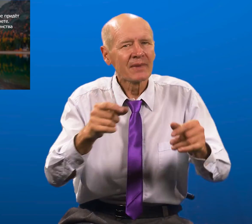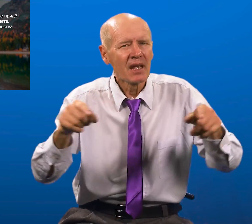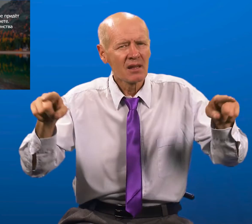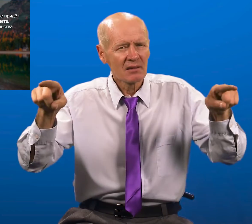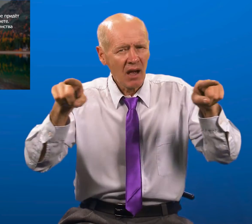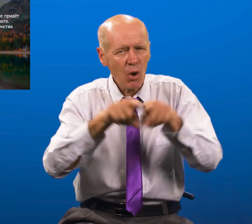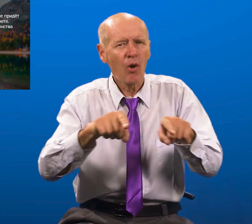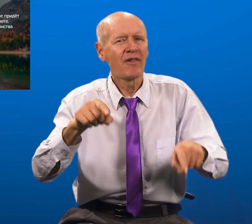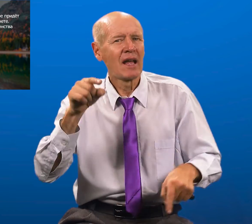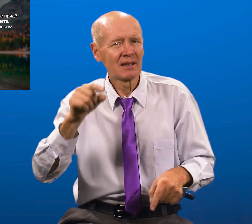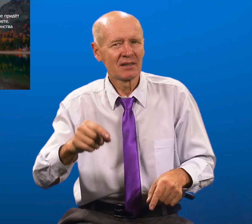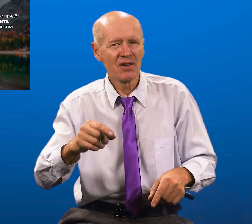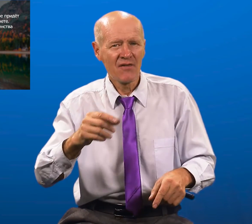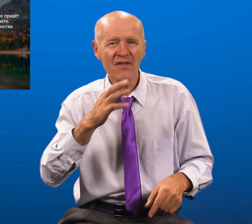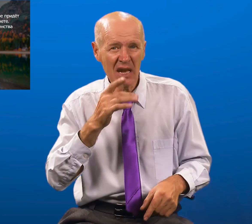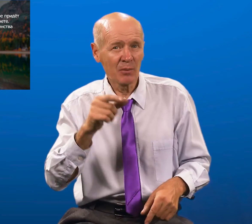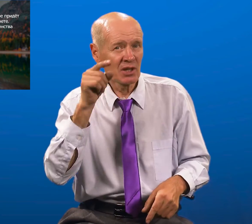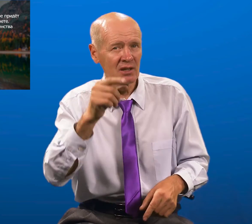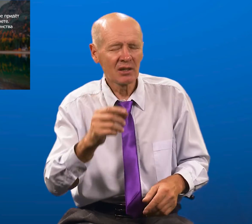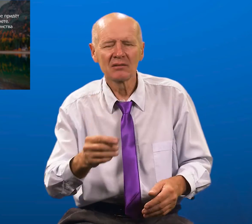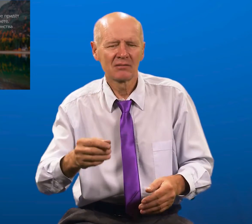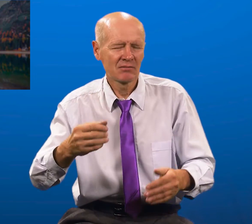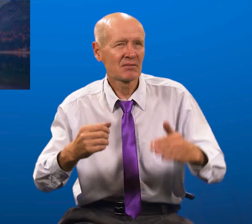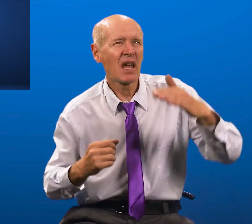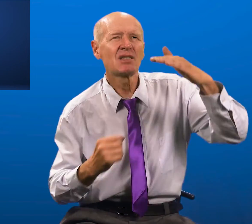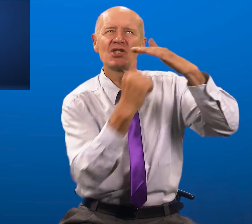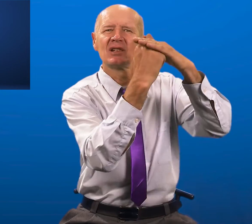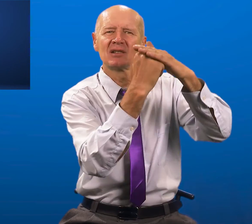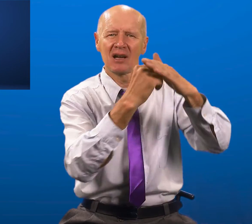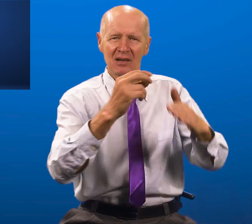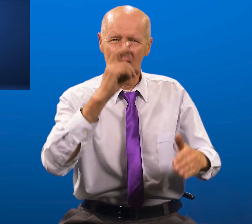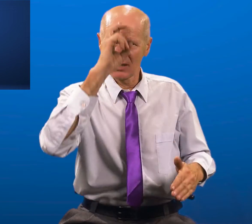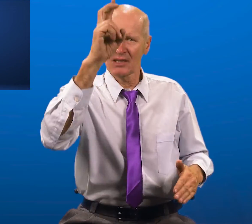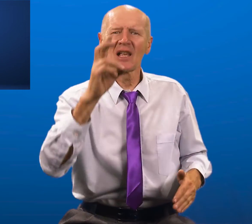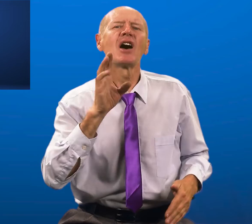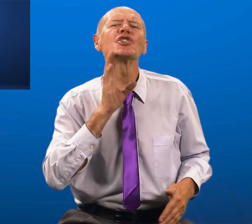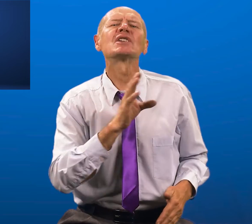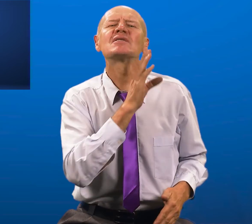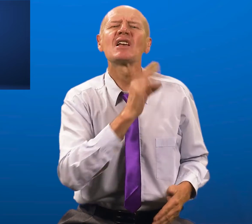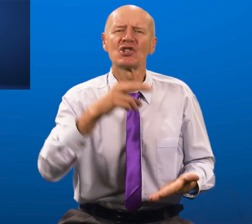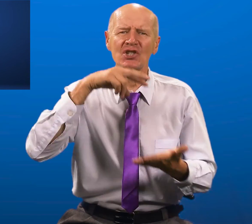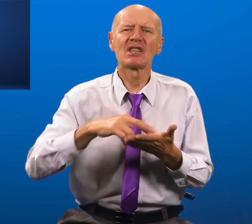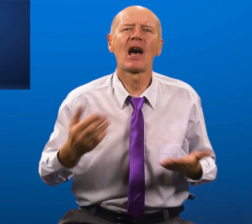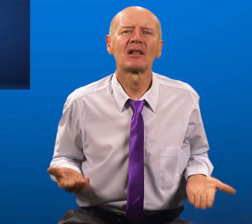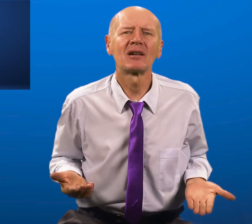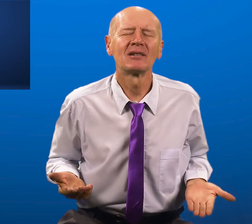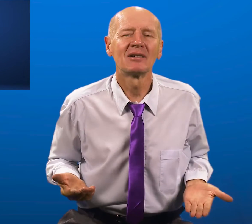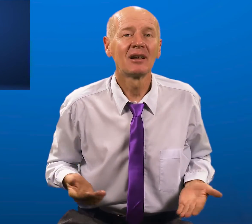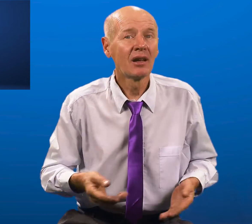и достигла достоинства царского». И здесь мы видим, что